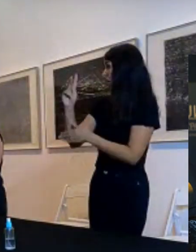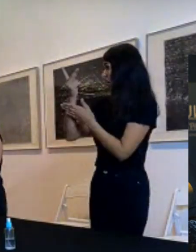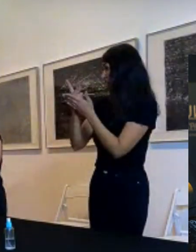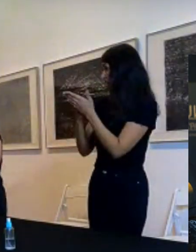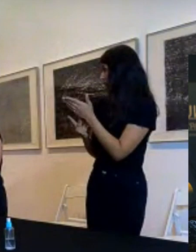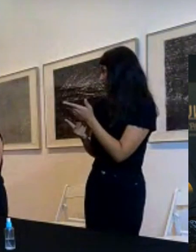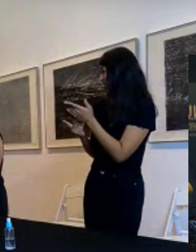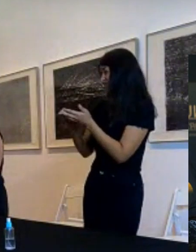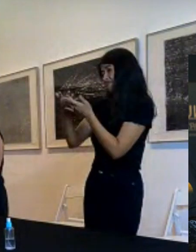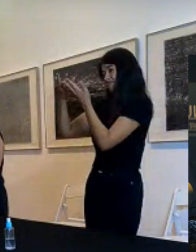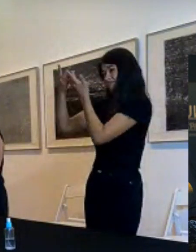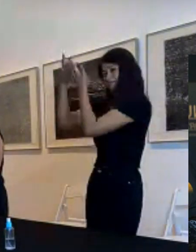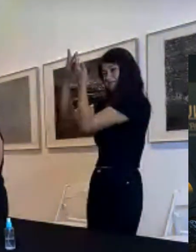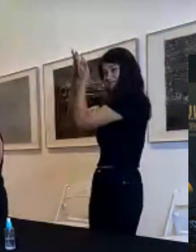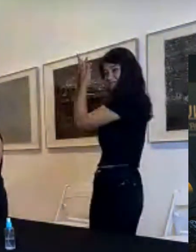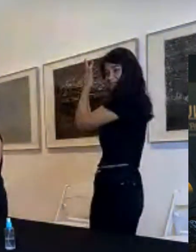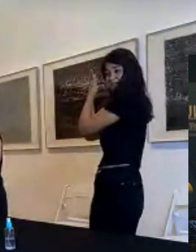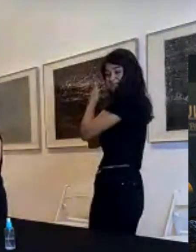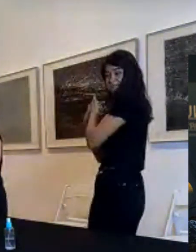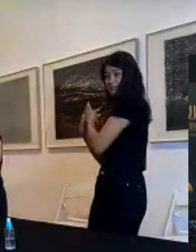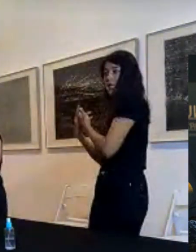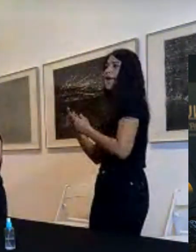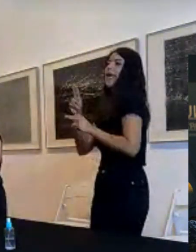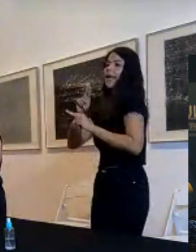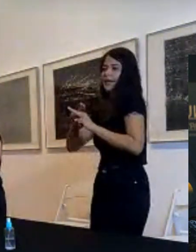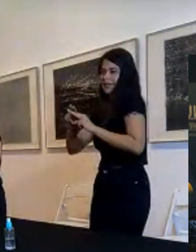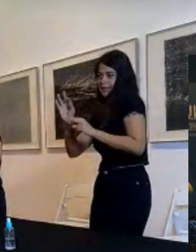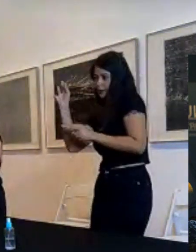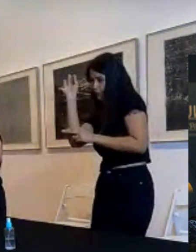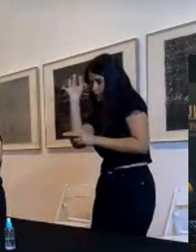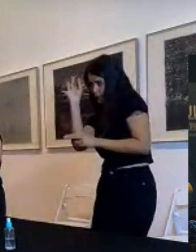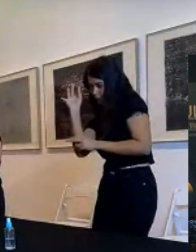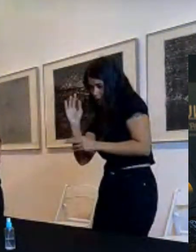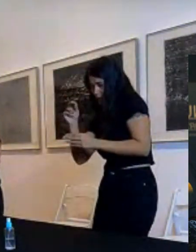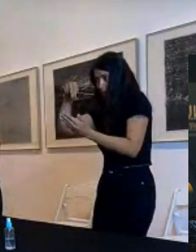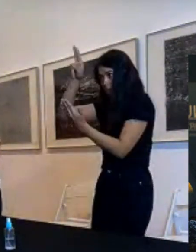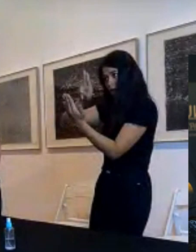en aquella época había hecho este cuadro.